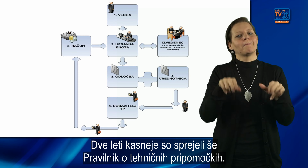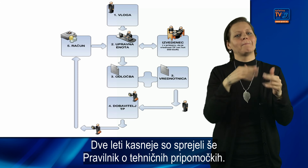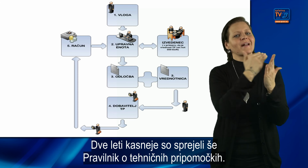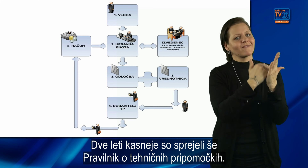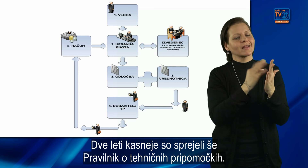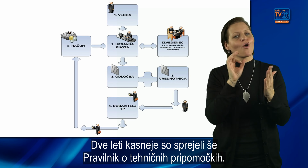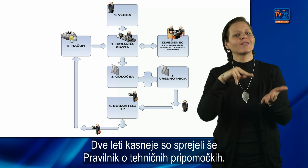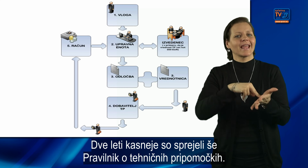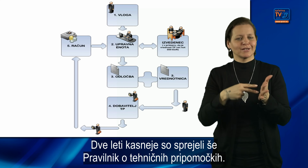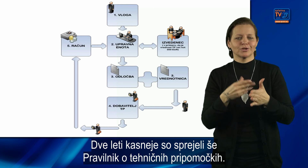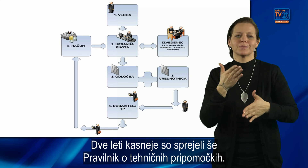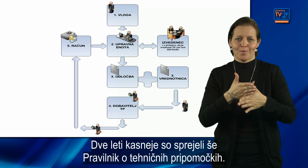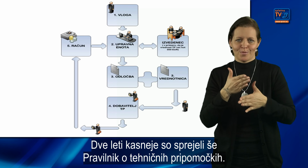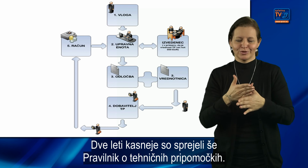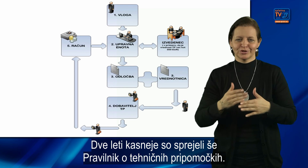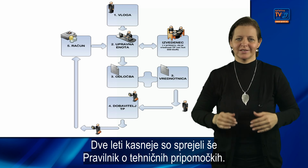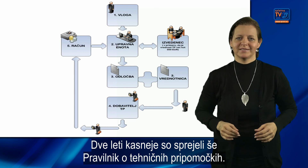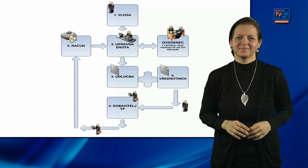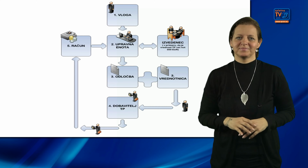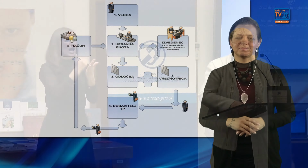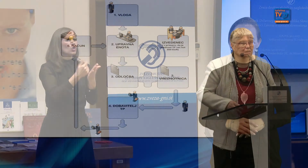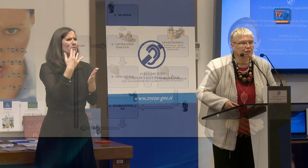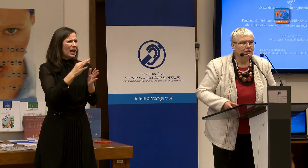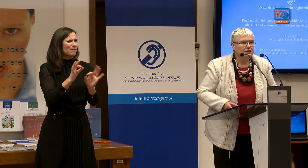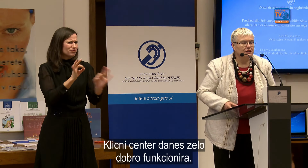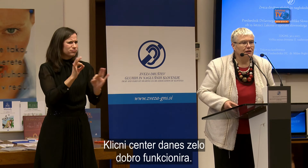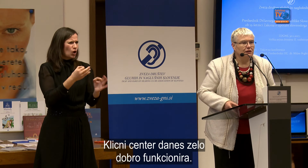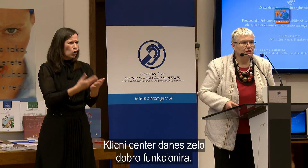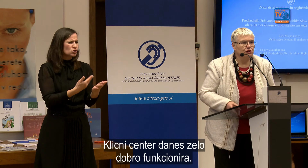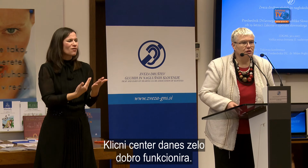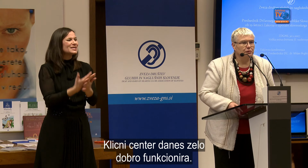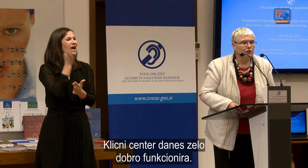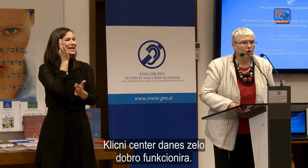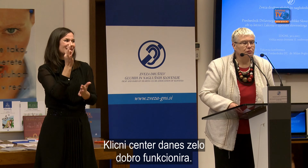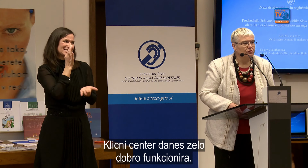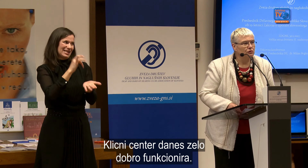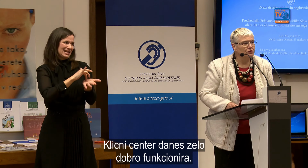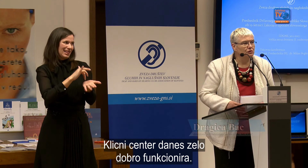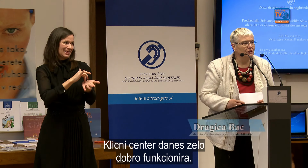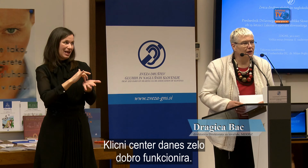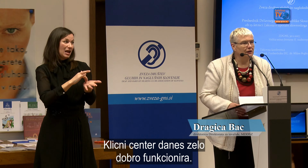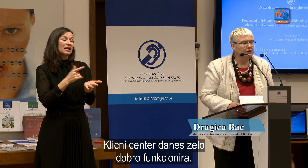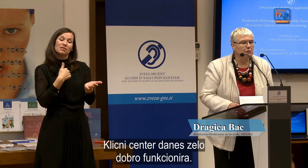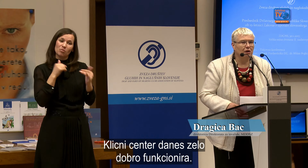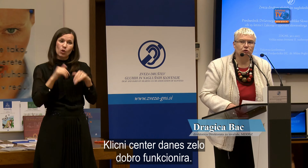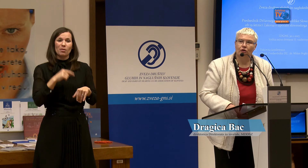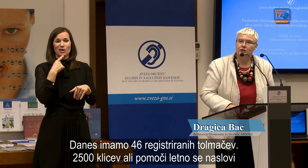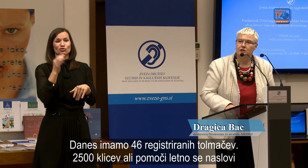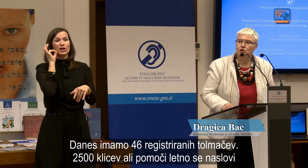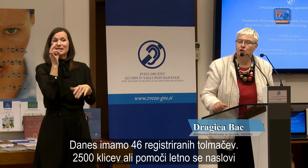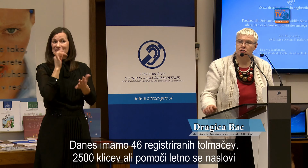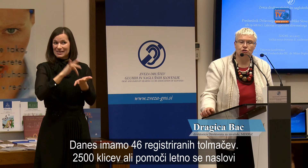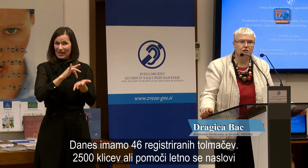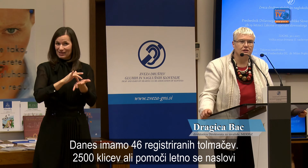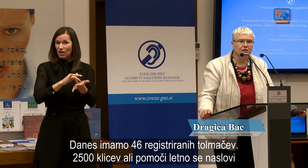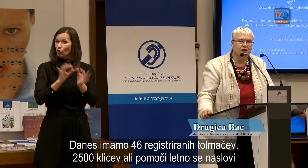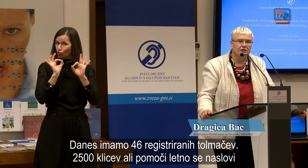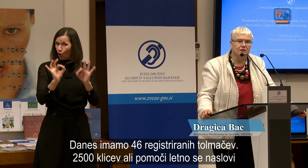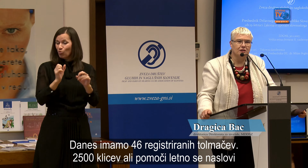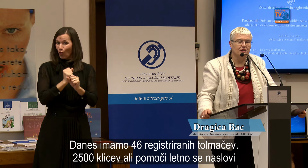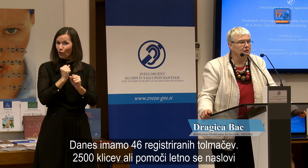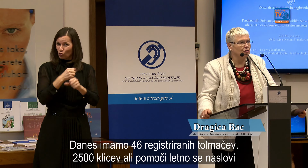še pravilnik o tehničnih pripomočkih. Klicni center še naprej dobro funkcionira, da imamo danes